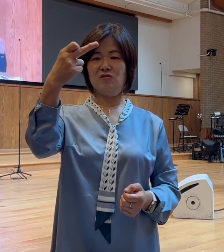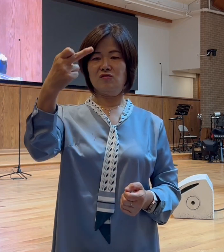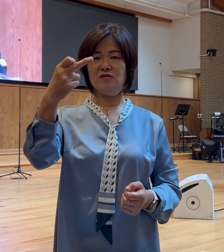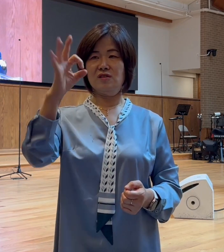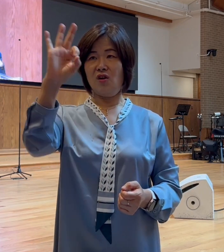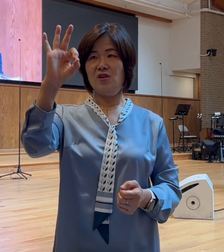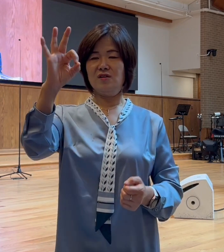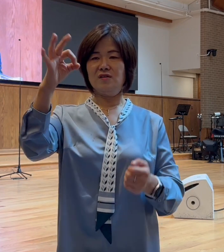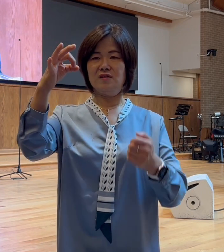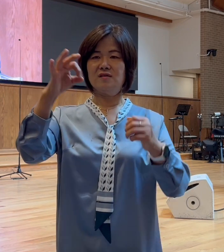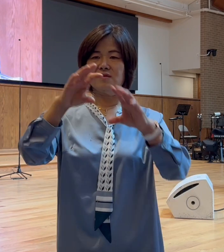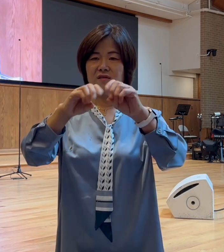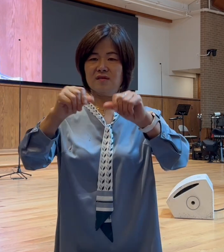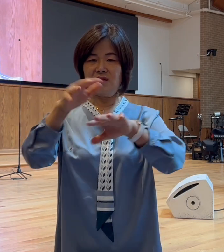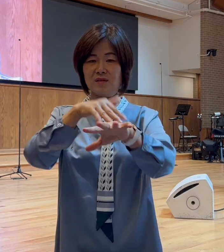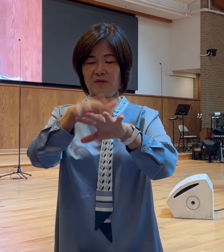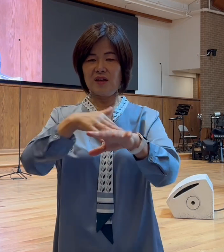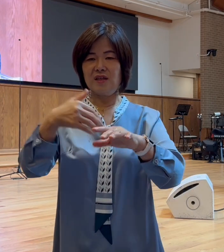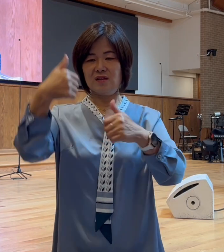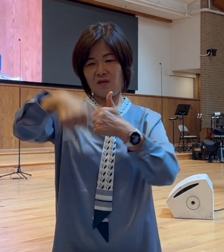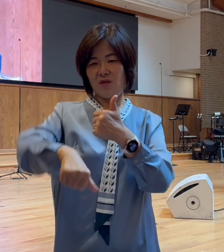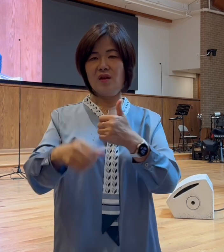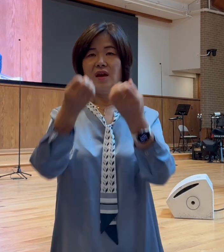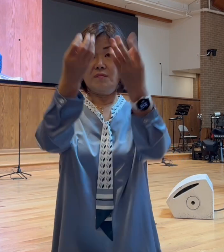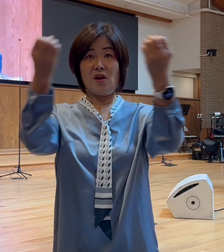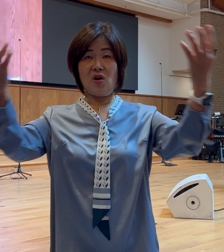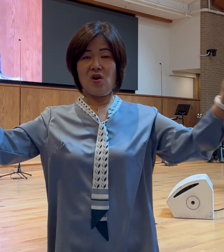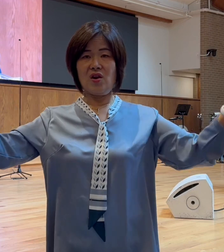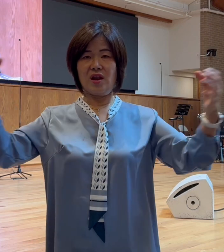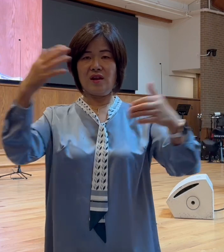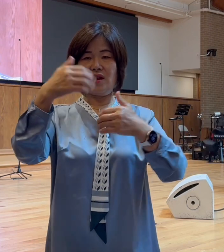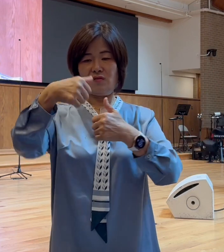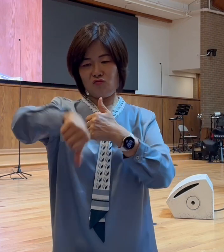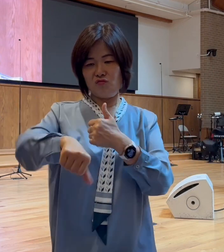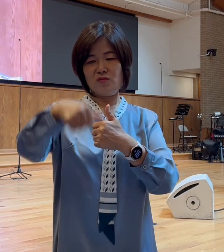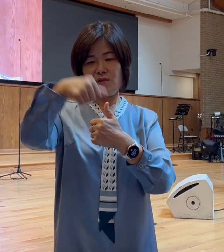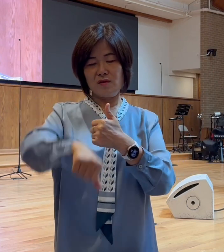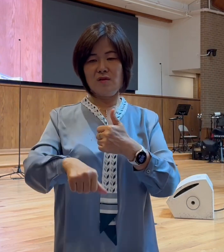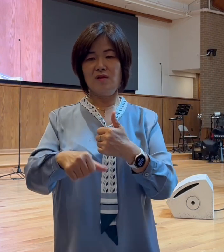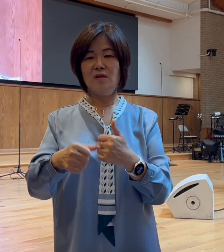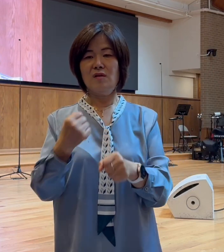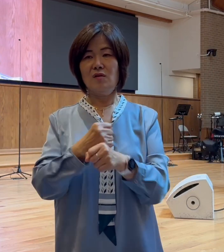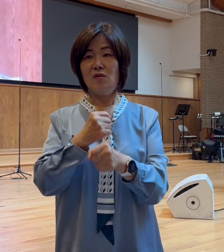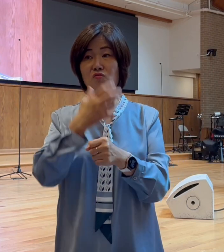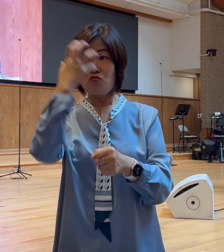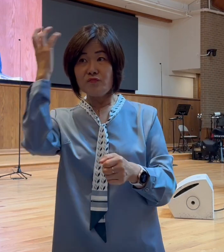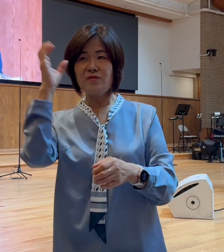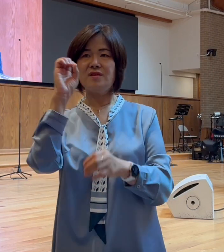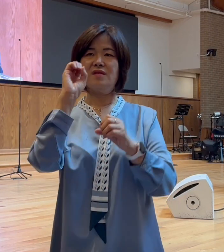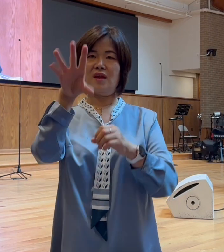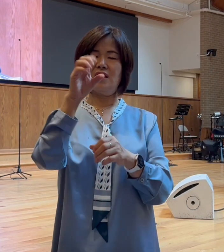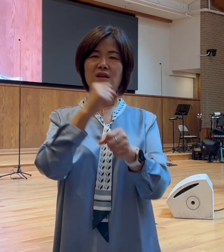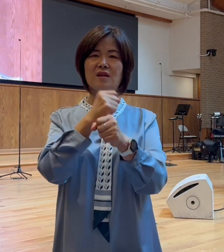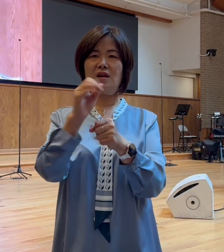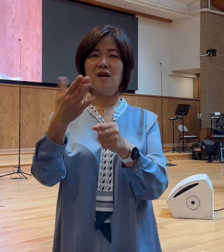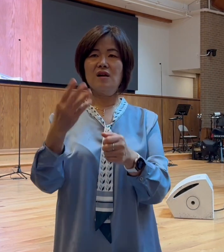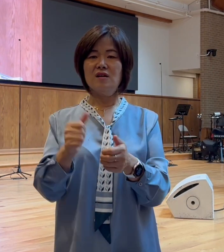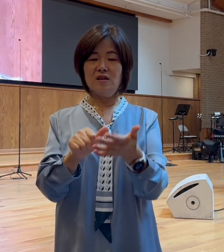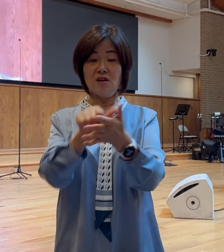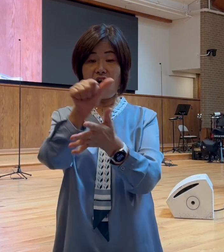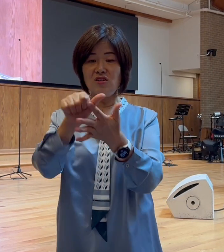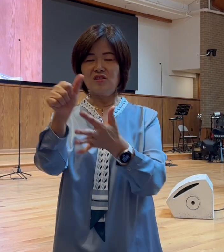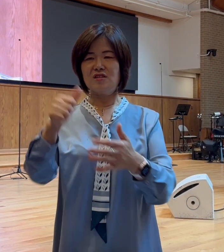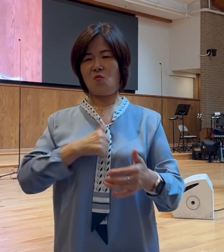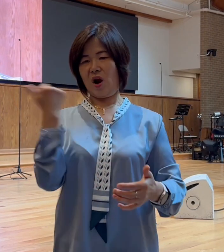별집단이 자기를 위해서 절하는 꿈, 해와 달과 별이 절하는 꿈을 꾸고 이렇게 이제 떠들어대니까 형들이, 야, 네가 우리 왜 왕노릇